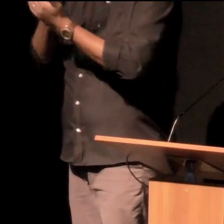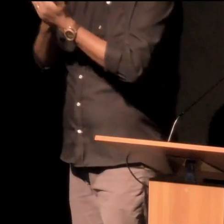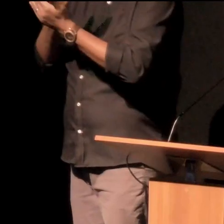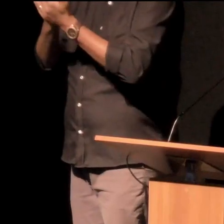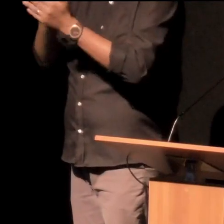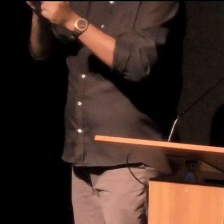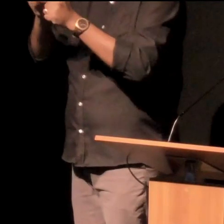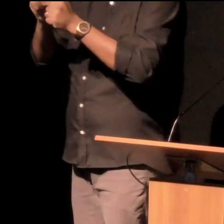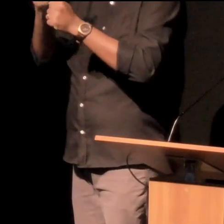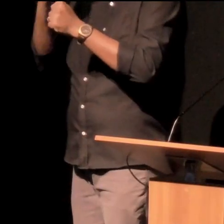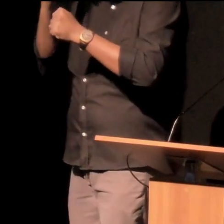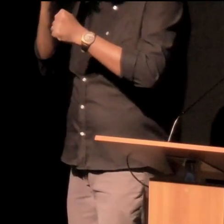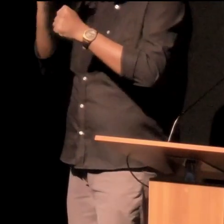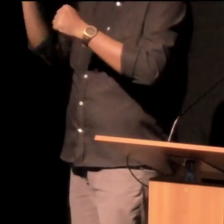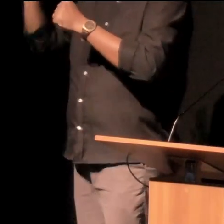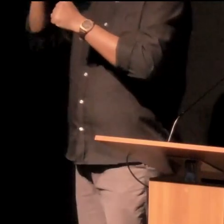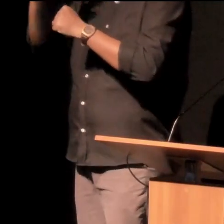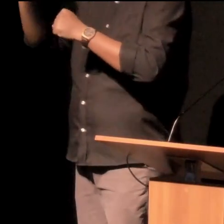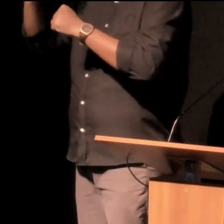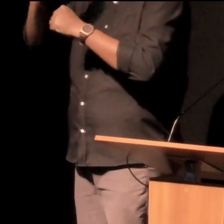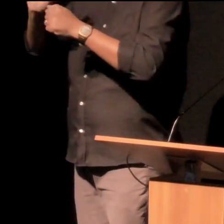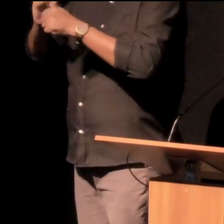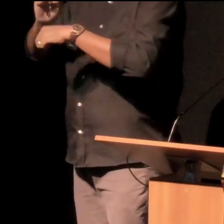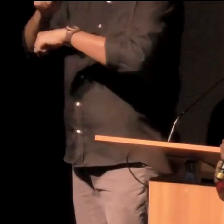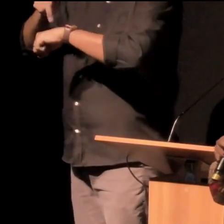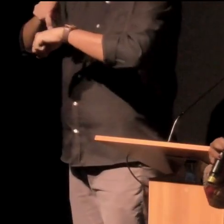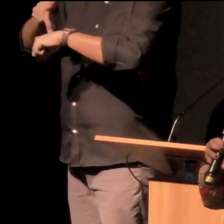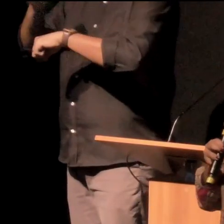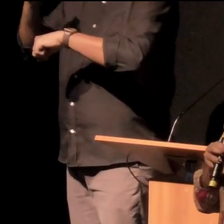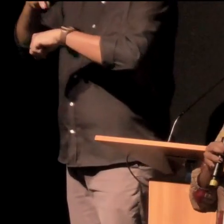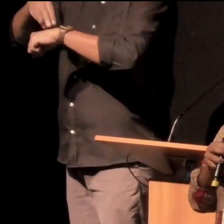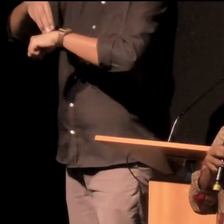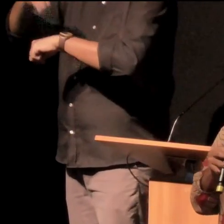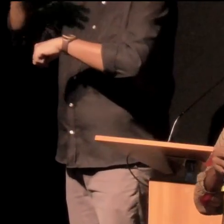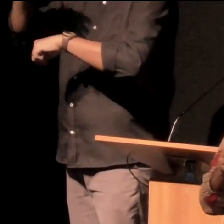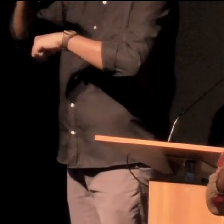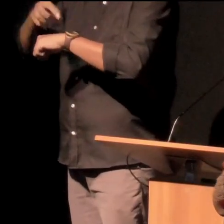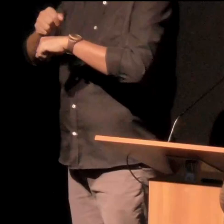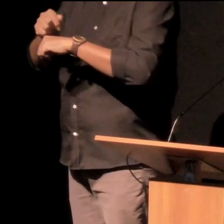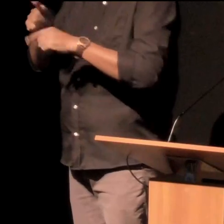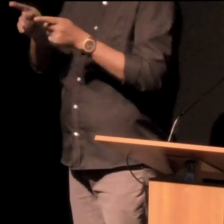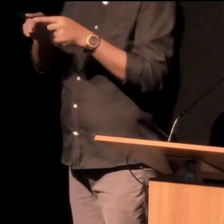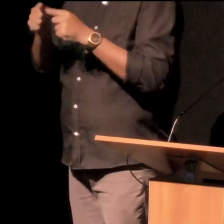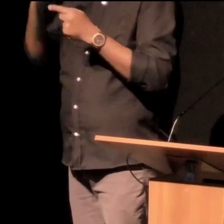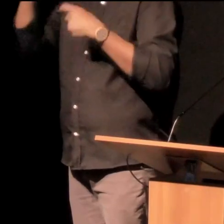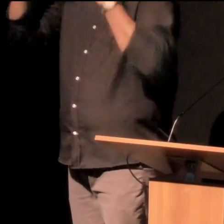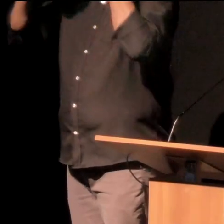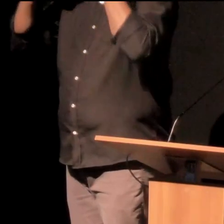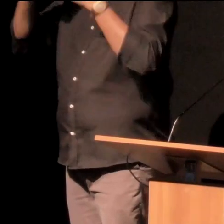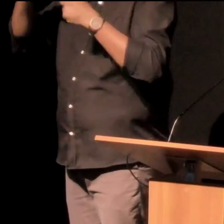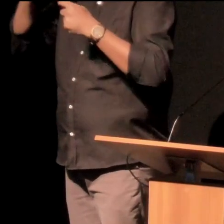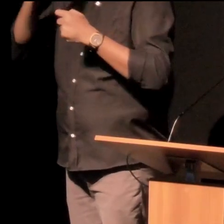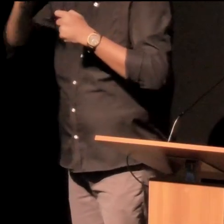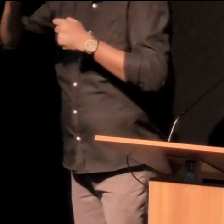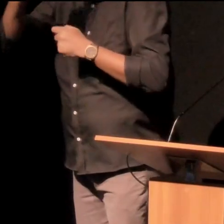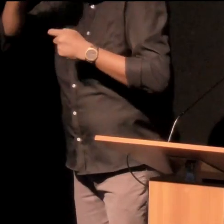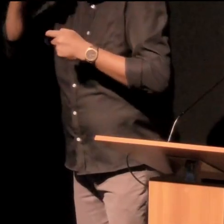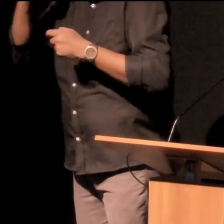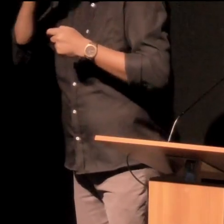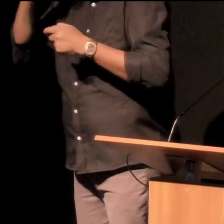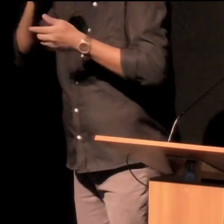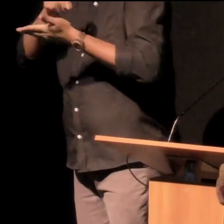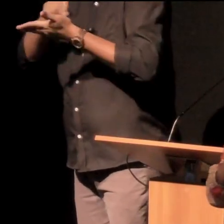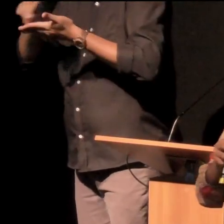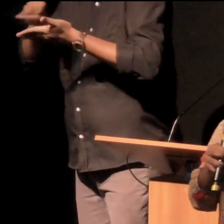se formou em psicologia e faz mestrado e eu e eu com a preocupação se todo mundo sabe ler e escrever enfim né a gente aprende eu tô aprendendo